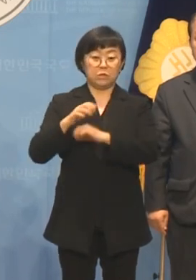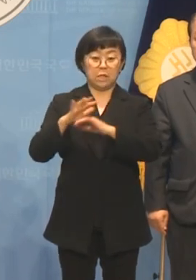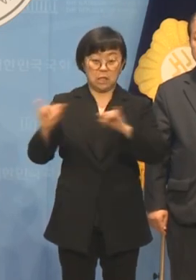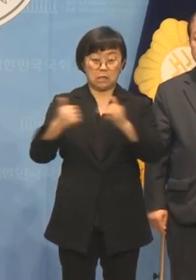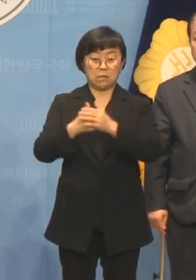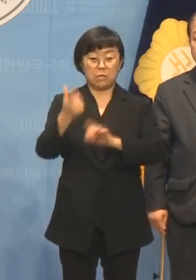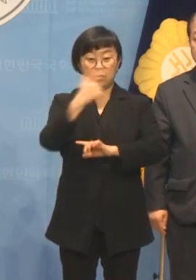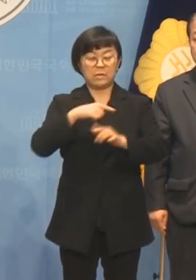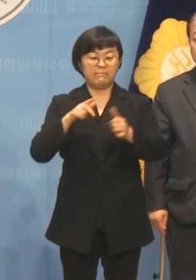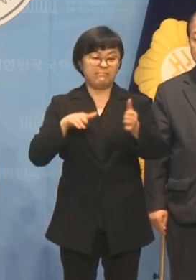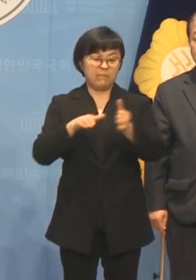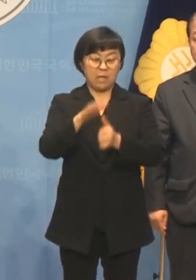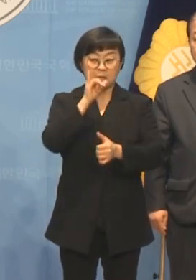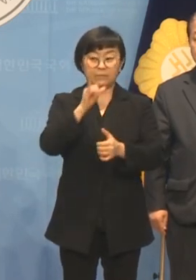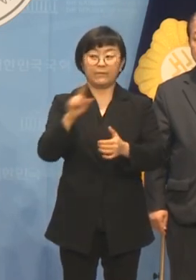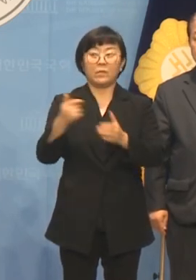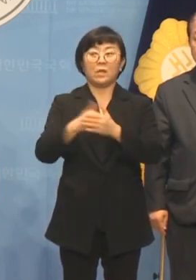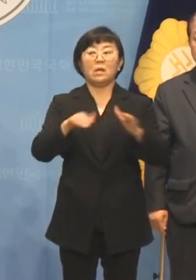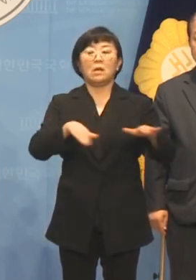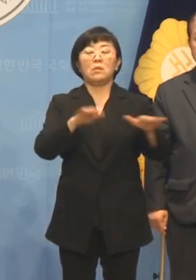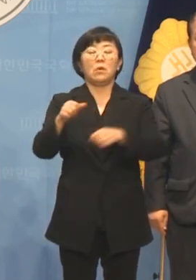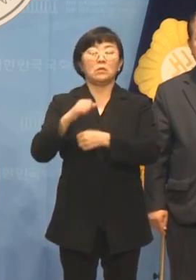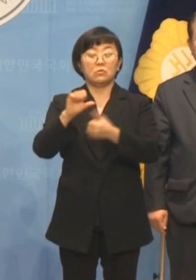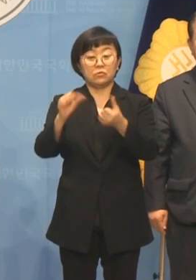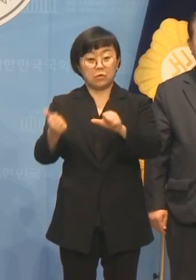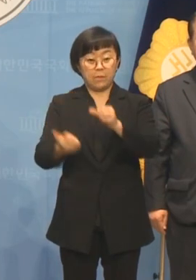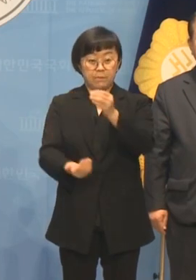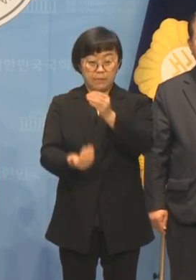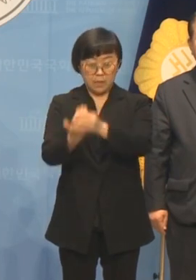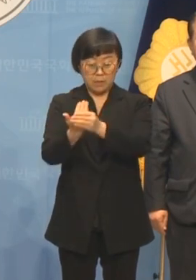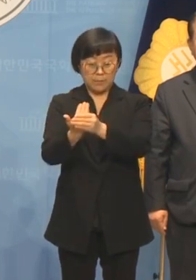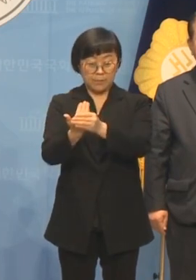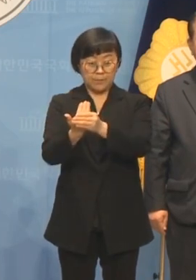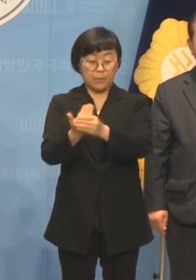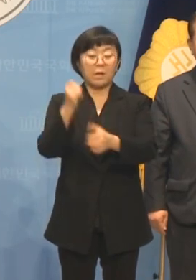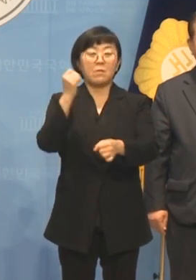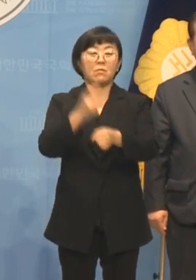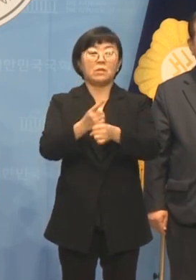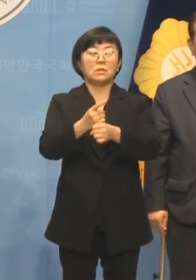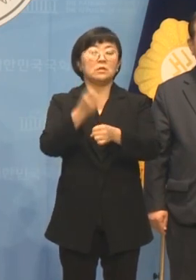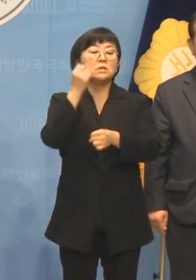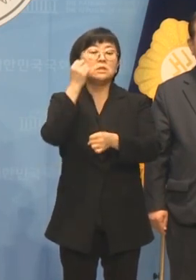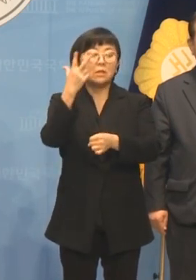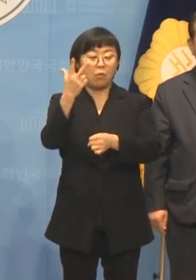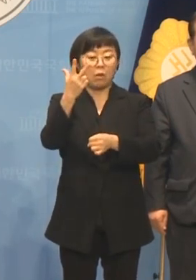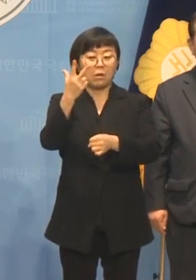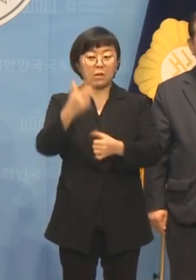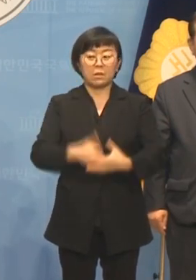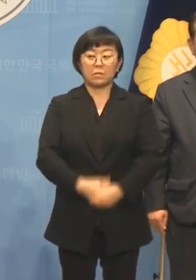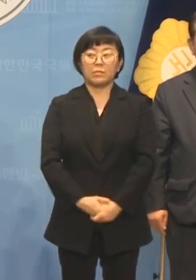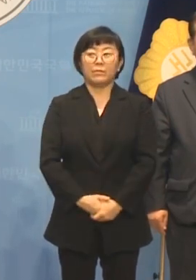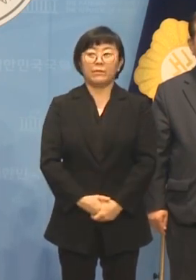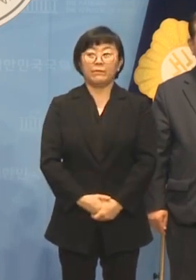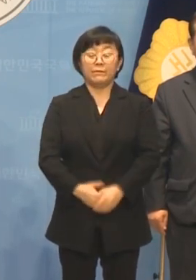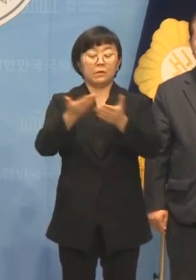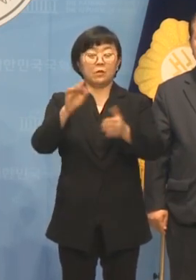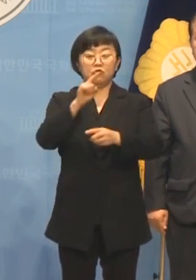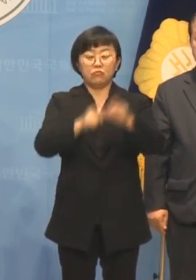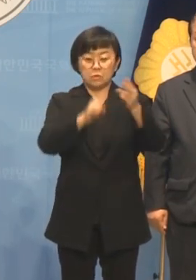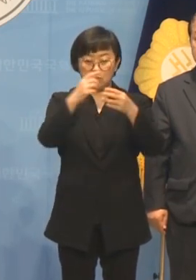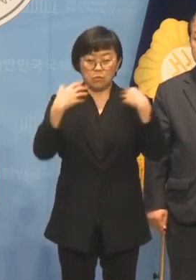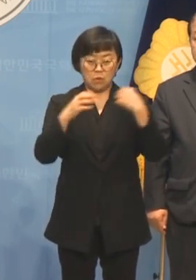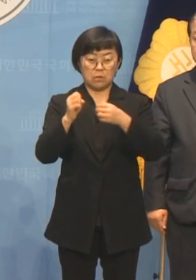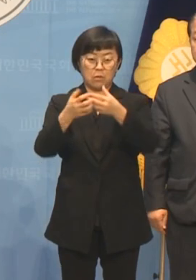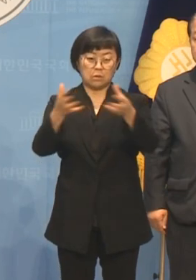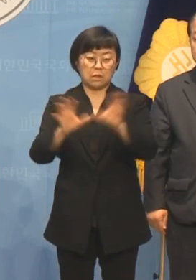박절하게 대합니까? 해병대원 순직 사고가 발생한 지 벌써 7달이 지났습니다. 그러나